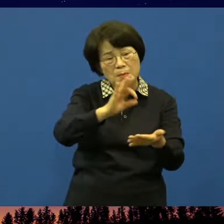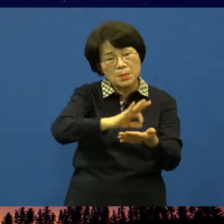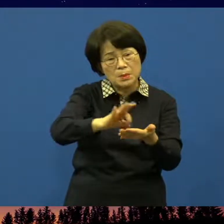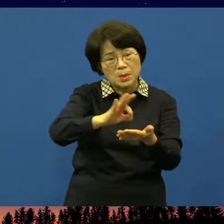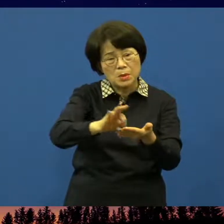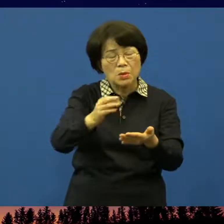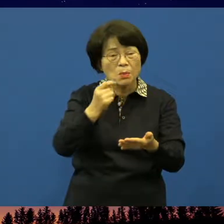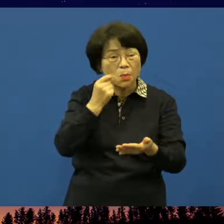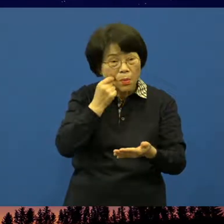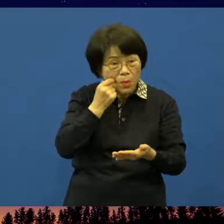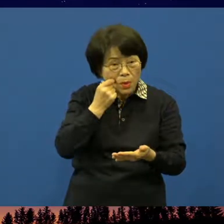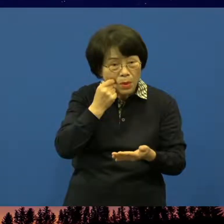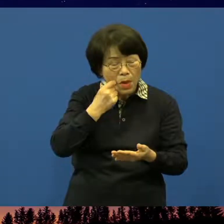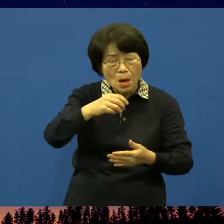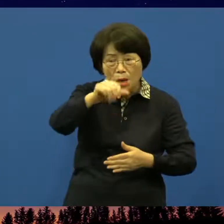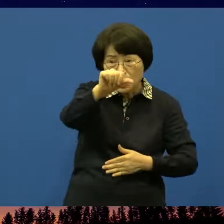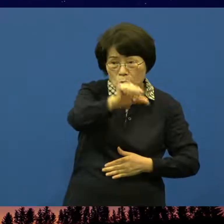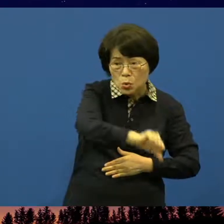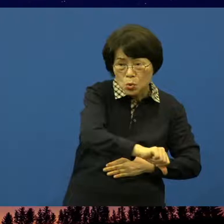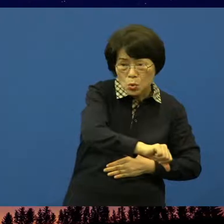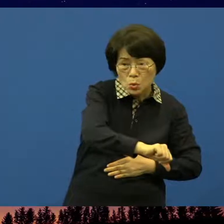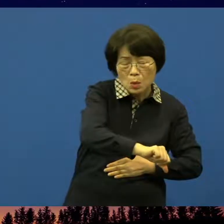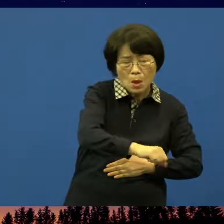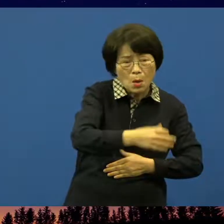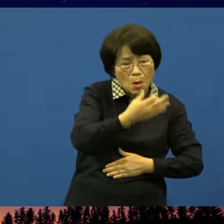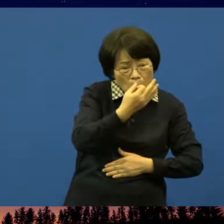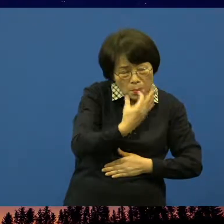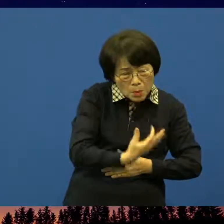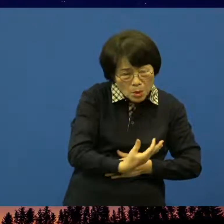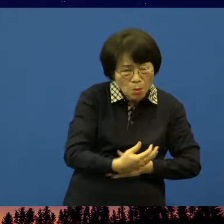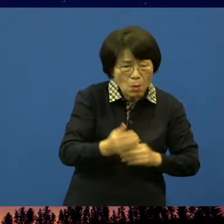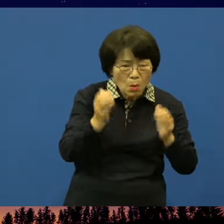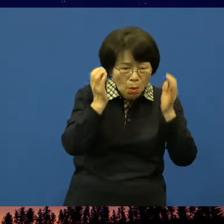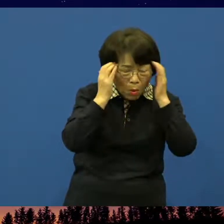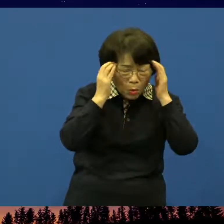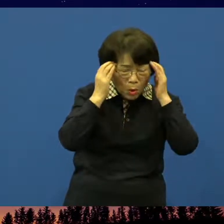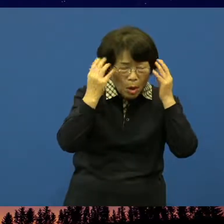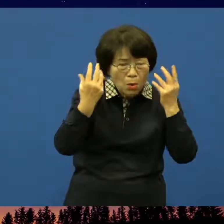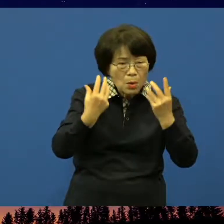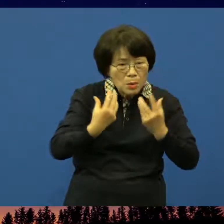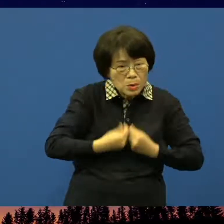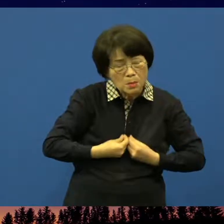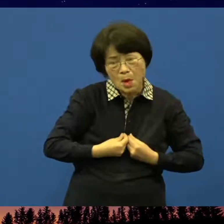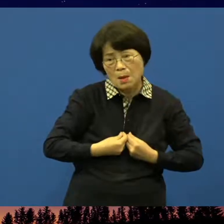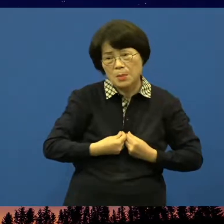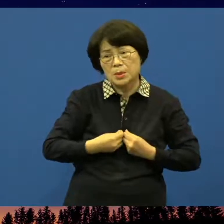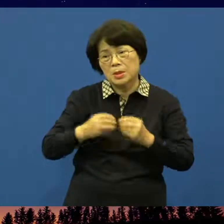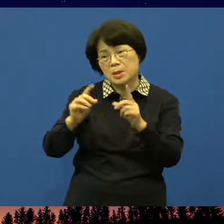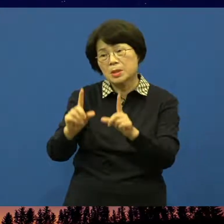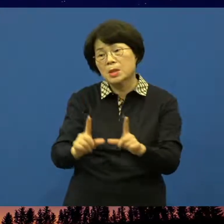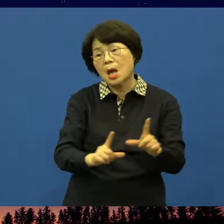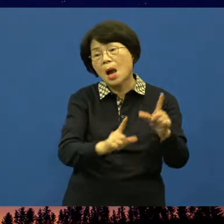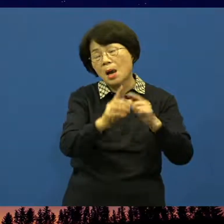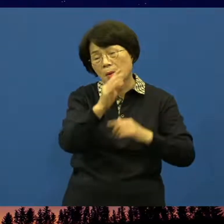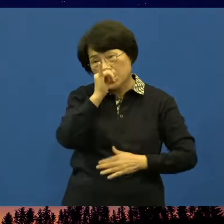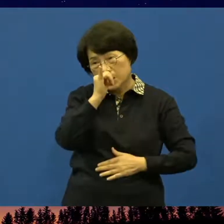못하고 오히려 저주 아래 있고 허덕이고 고통하고 절망하고 이렇게